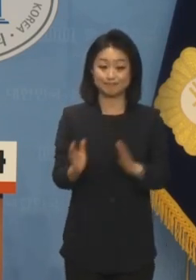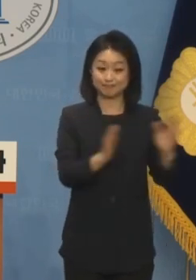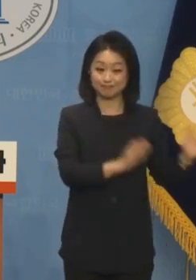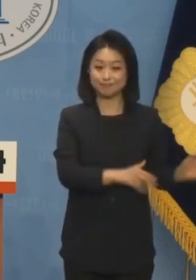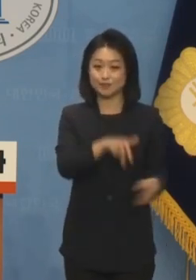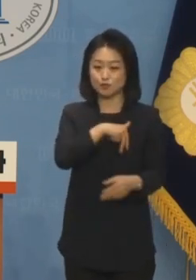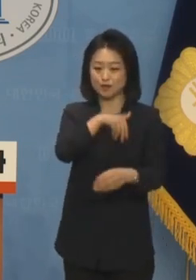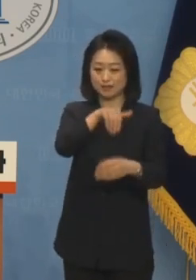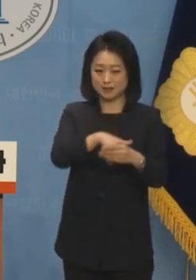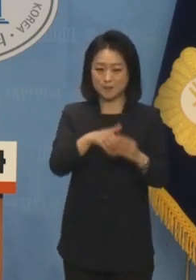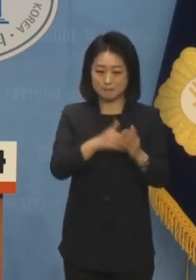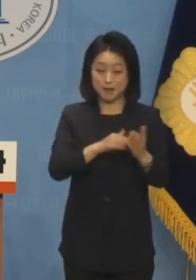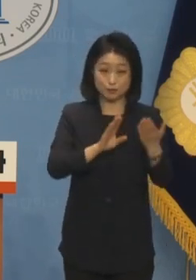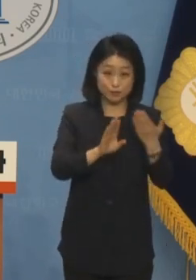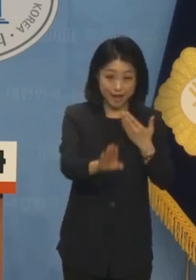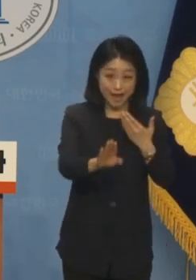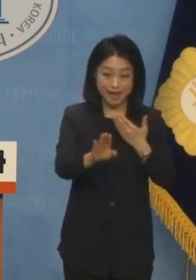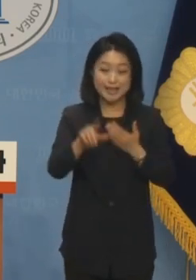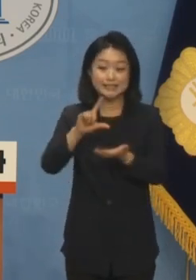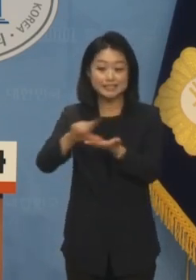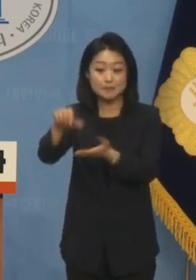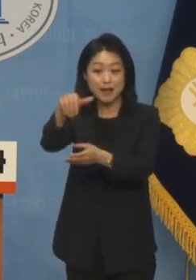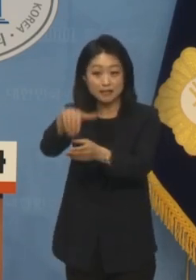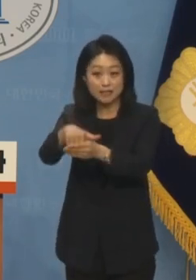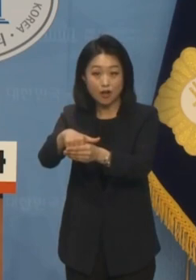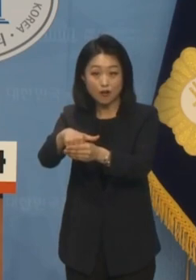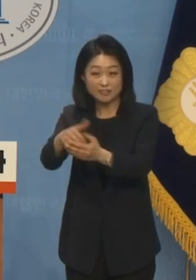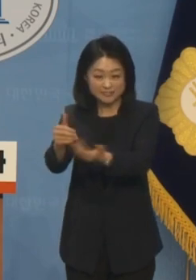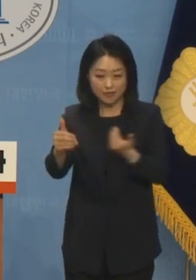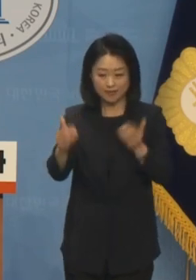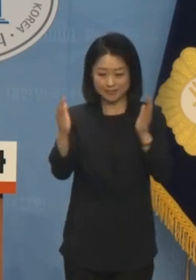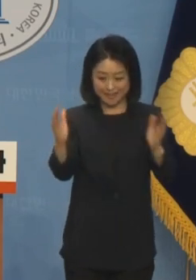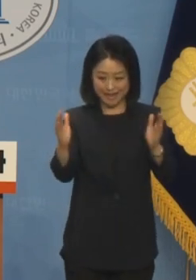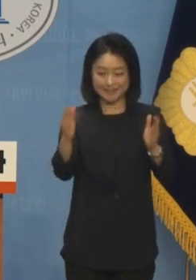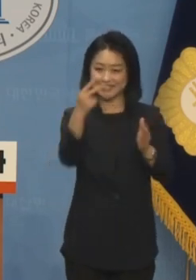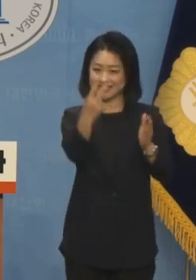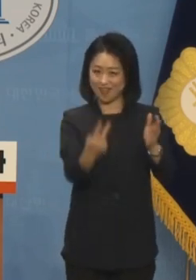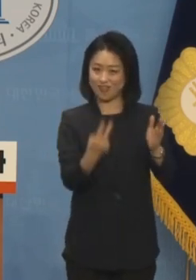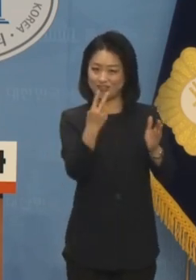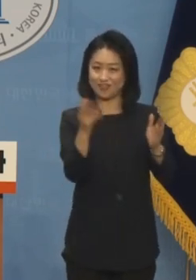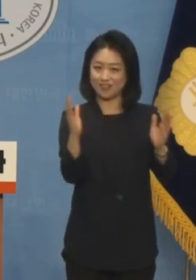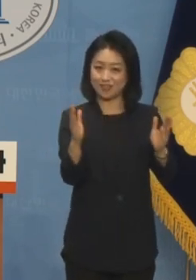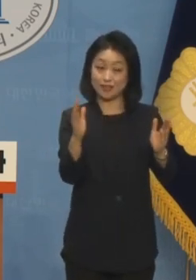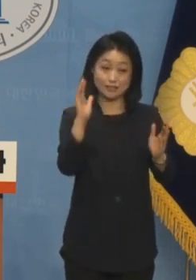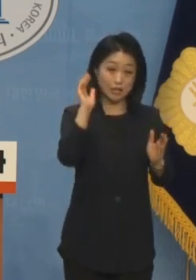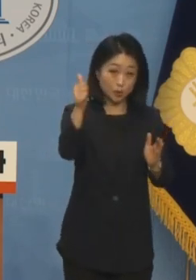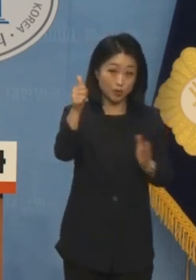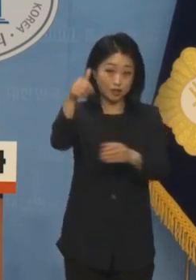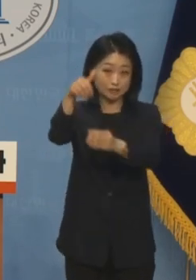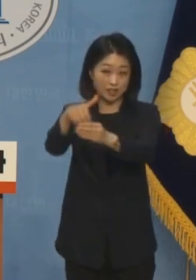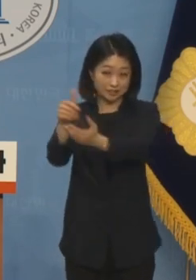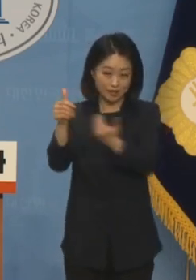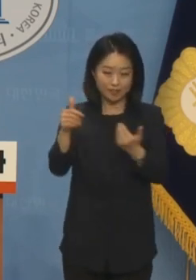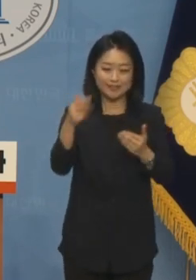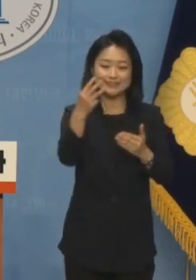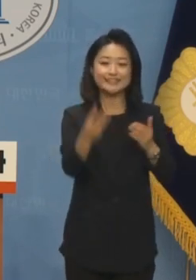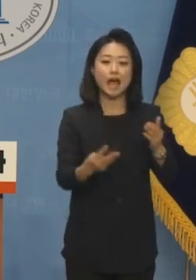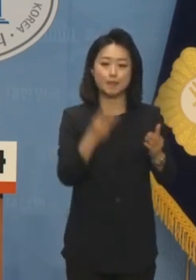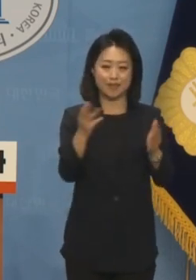다음 지방선거까지는 앞으로 2년 남았습니다. 대통령 선거까지는 3년 남았습니다.